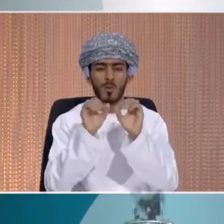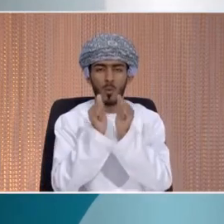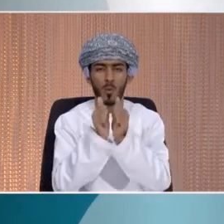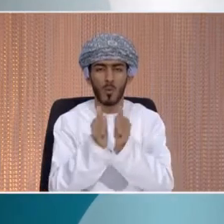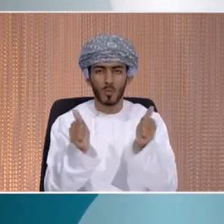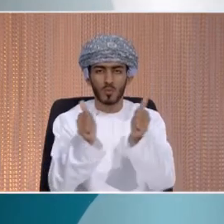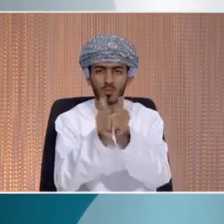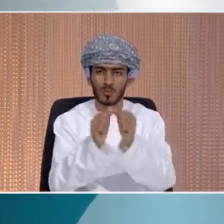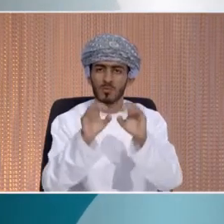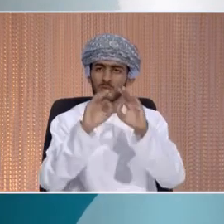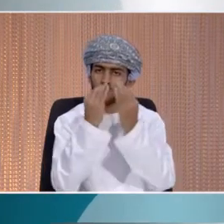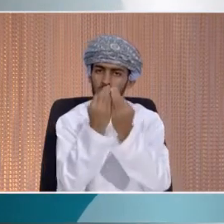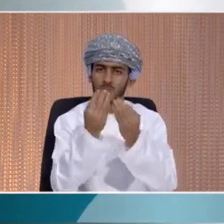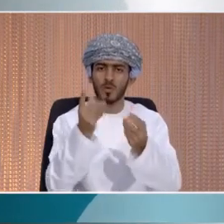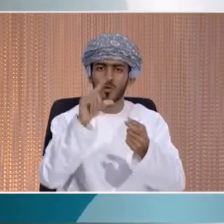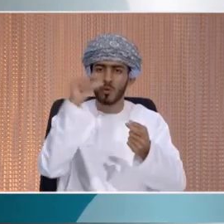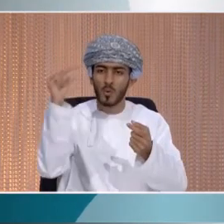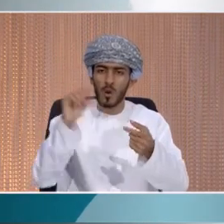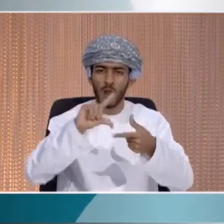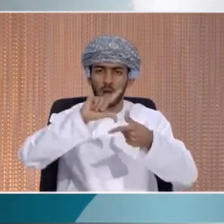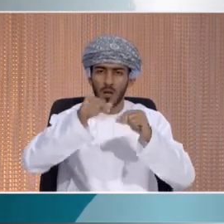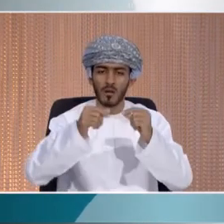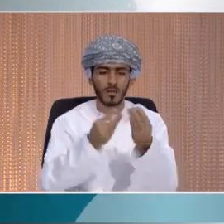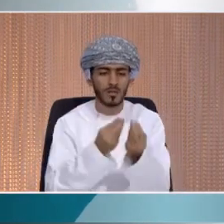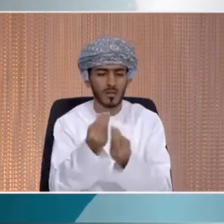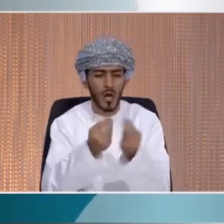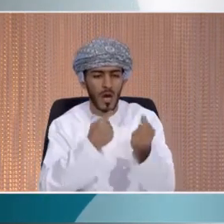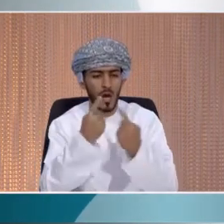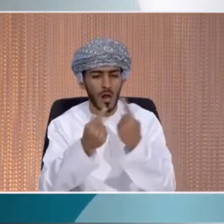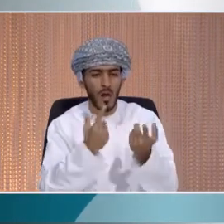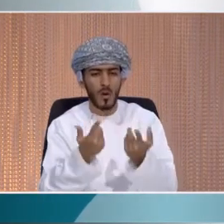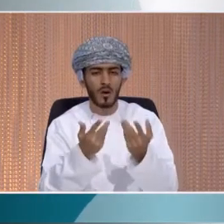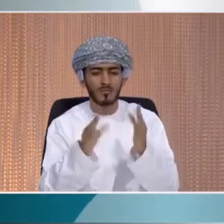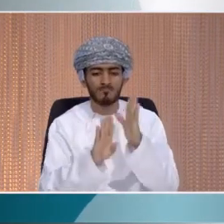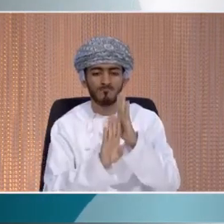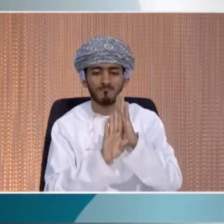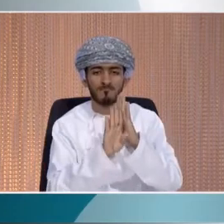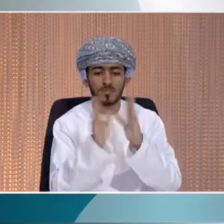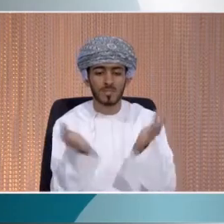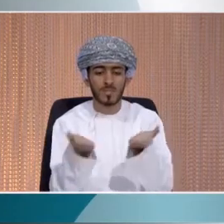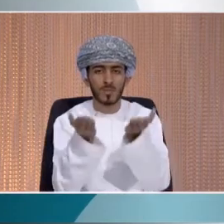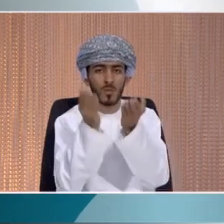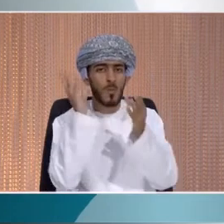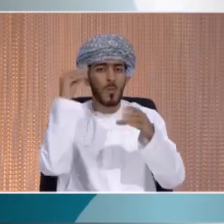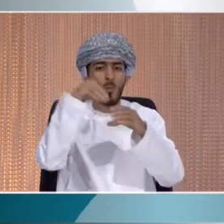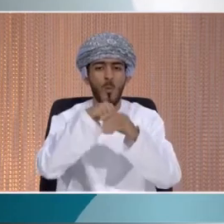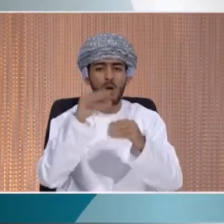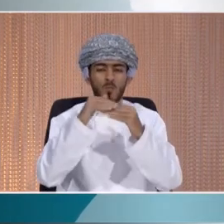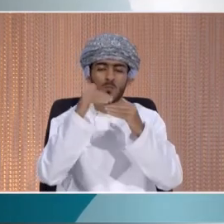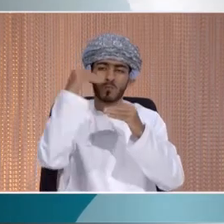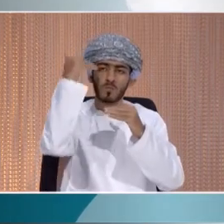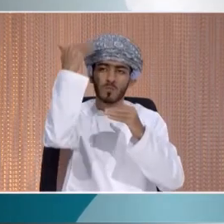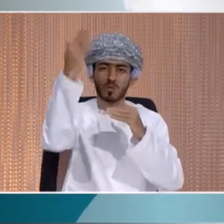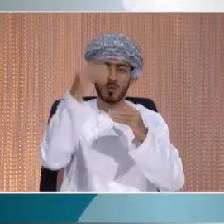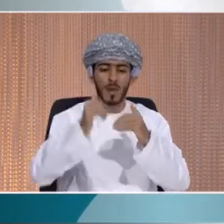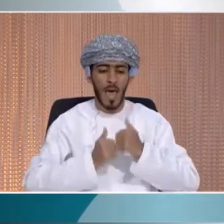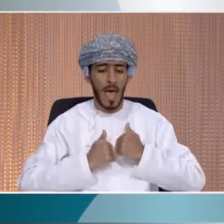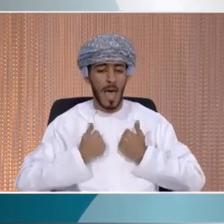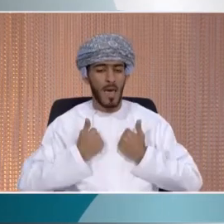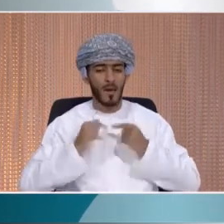في التحاور من أجل الارتقاء بذوي الإعاقة أيا كانت إعاقتهم، وإن شاء الله سوف